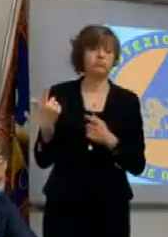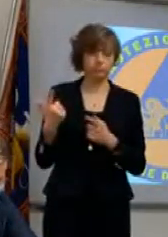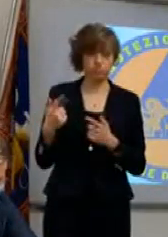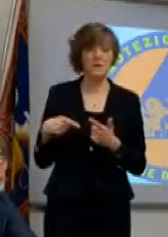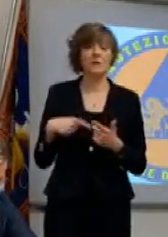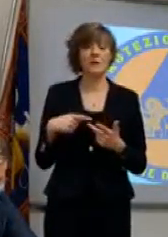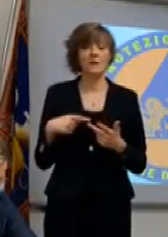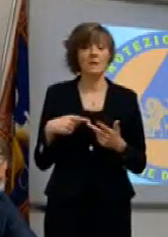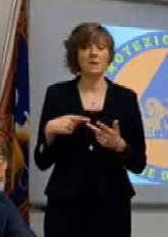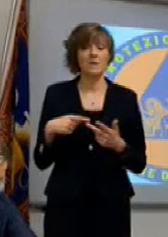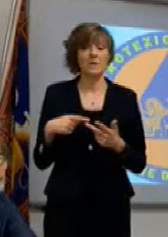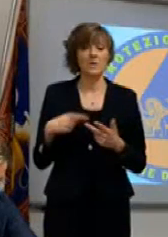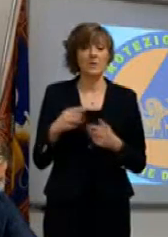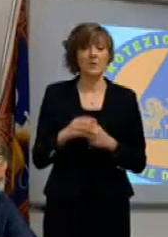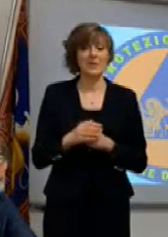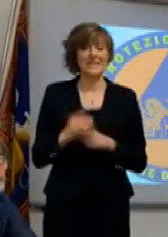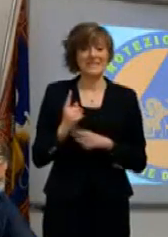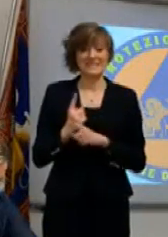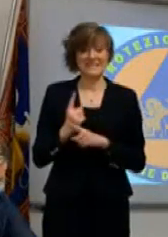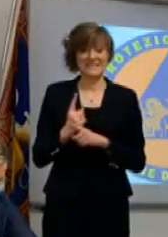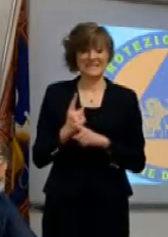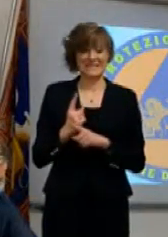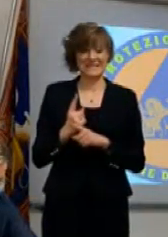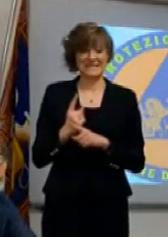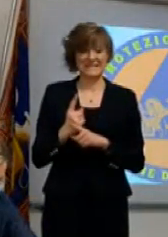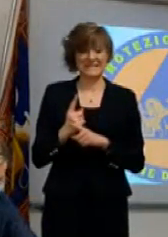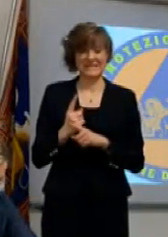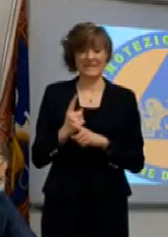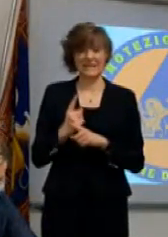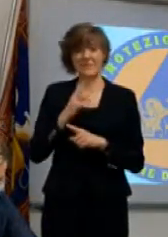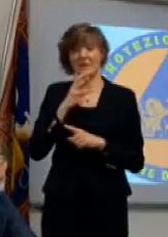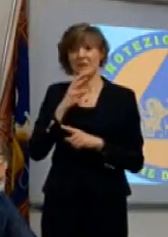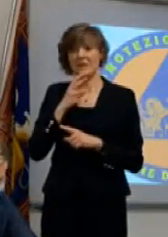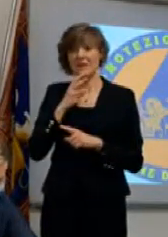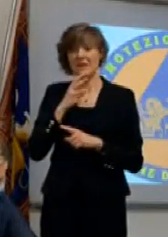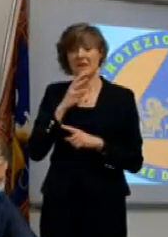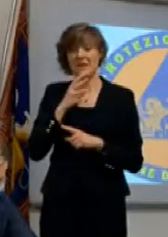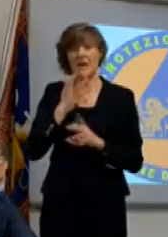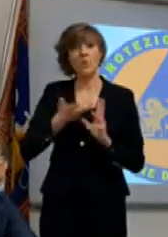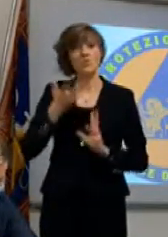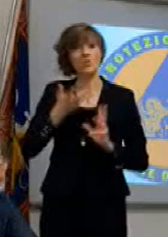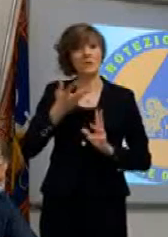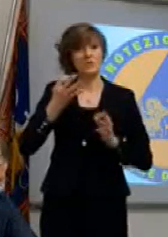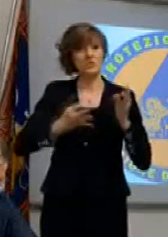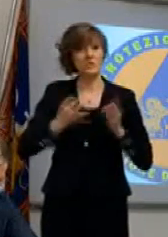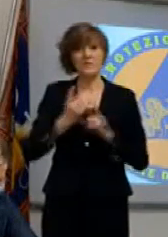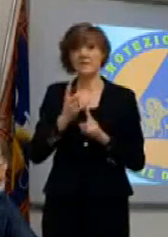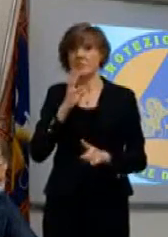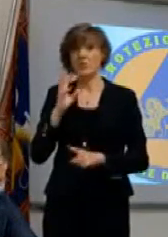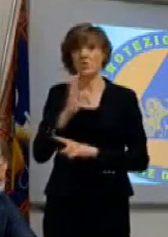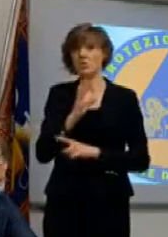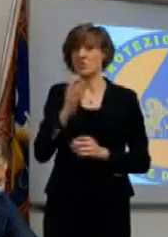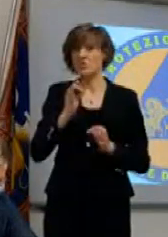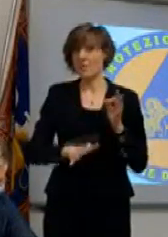rientra dall'estero o arriva dall'estero, della presente ordinanza, di presentare denuncia all'autorità giudiziaria ai sensi dell'articolo